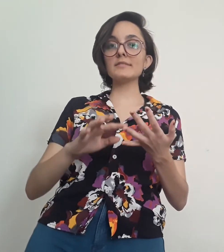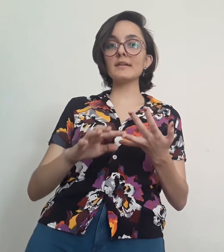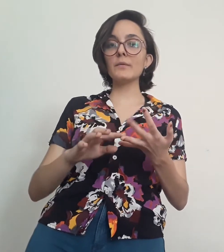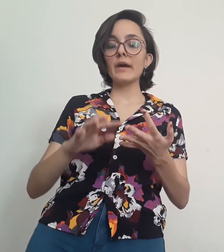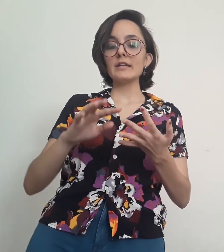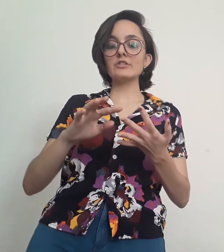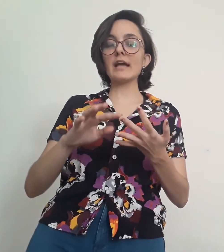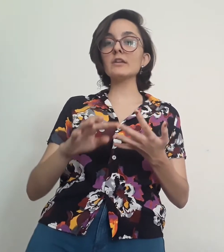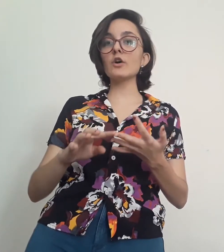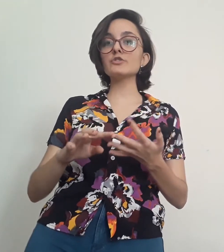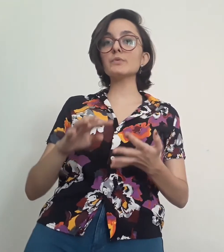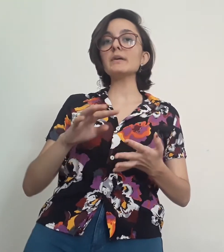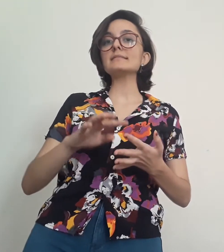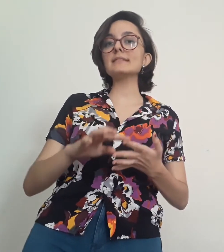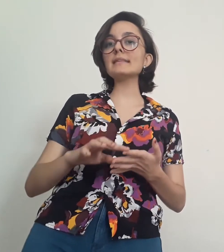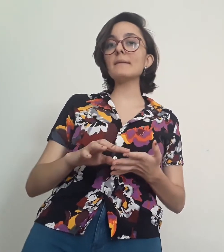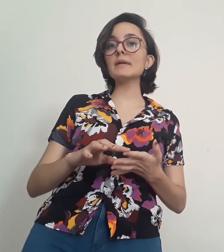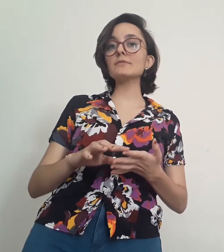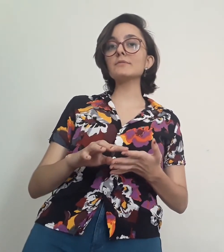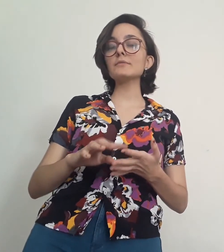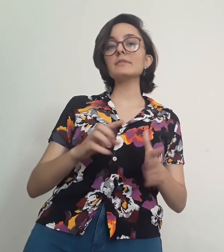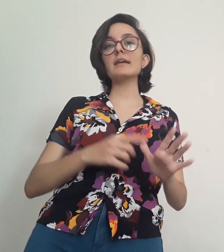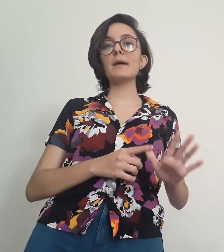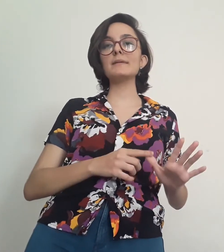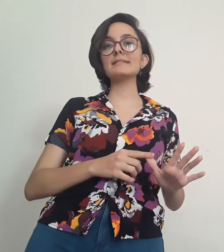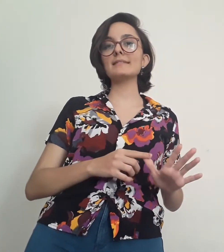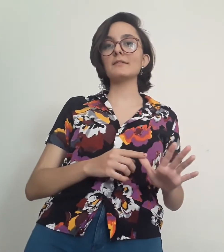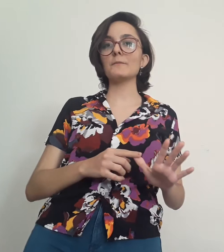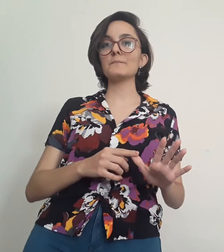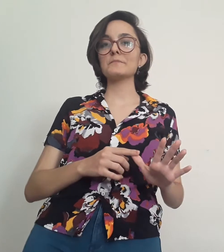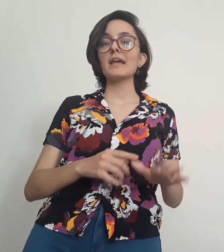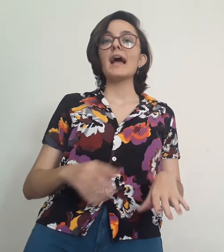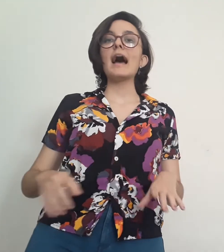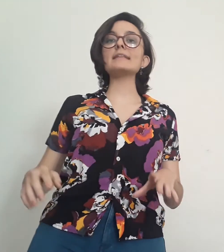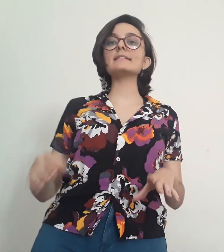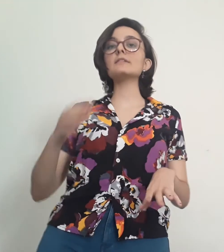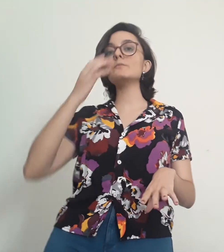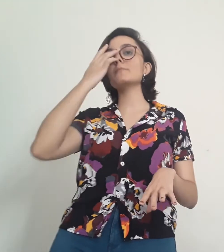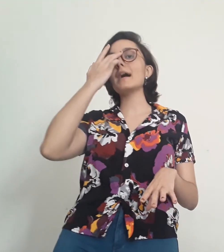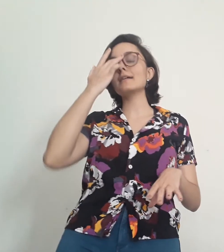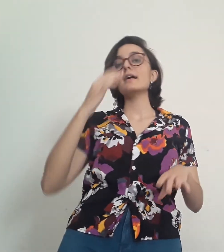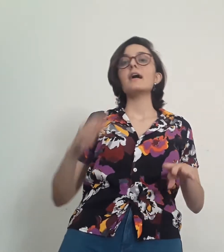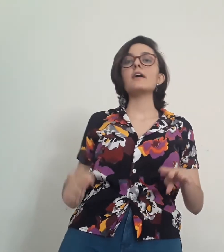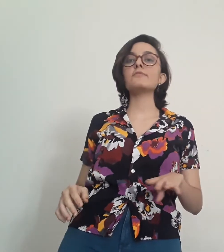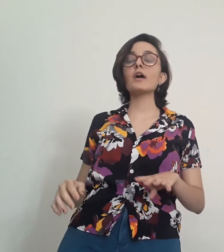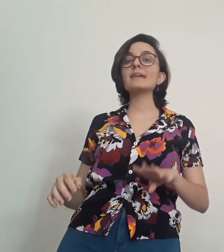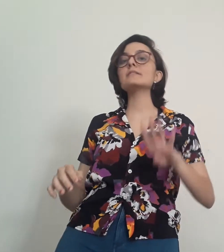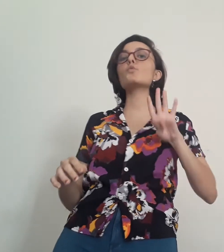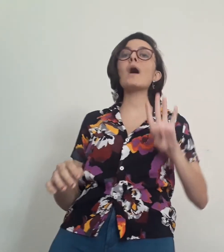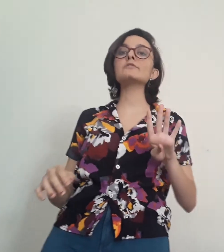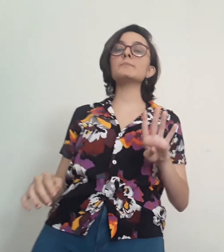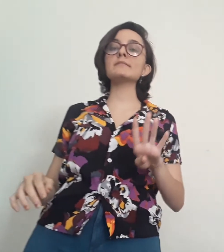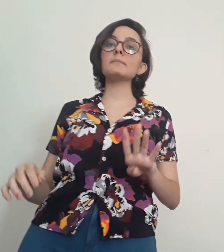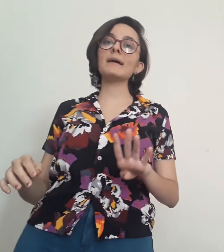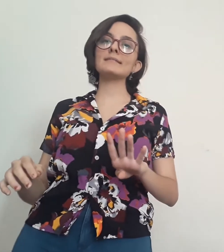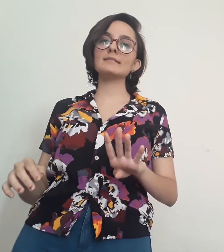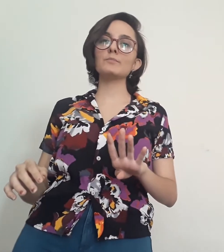promoção, diagnóstico, tratamento e reabilitação. A atenção primária é focada em quatro principais